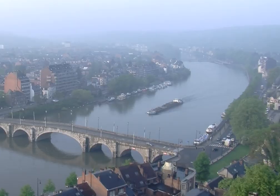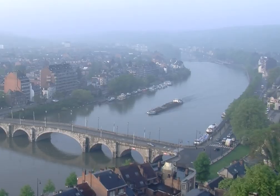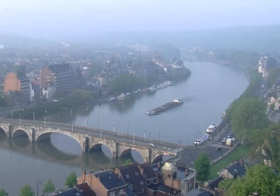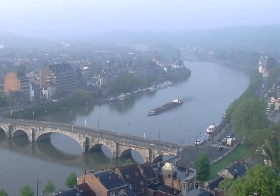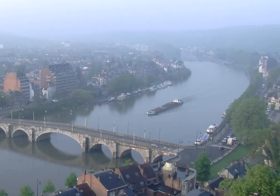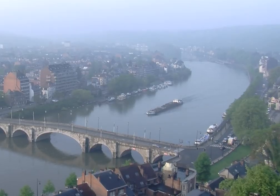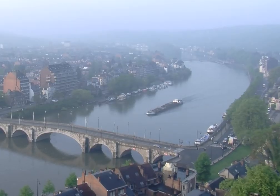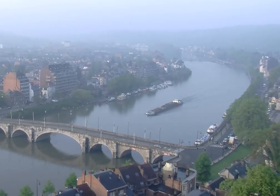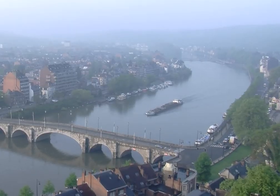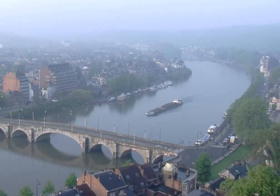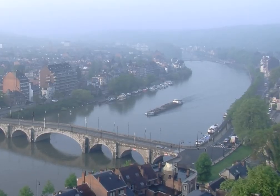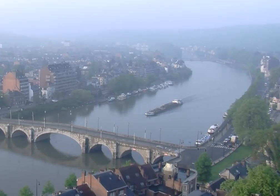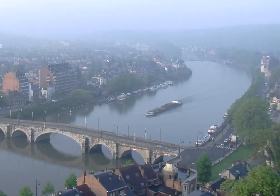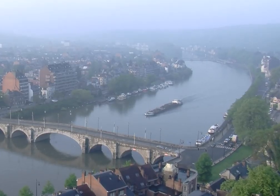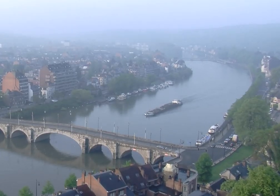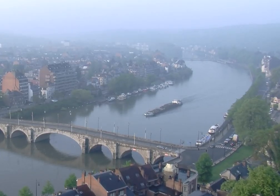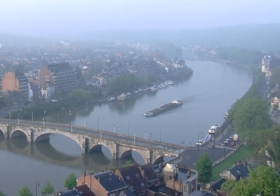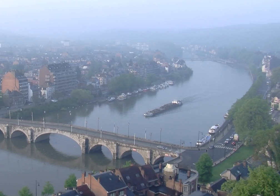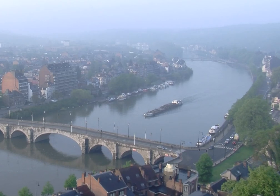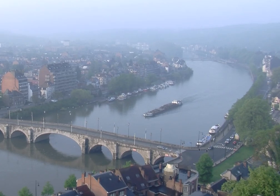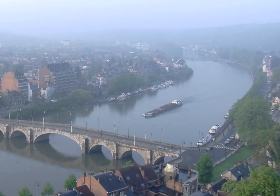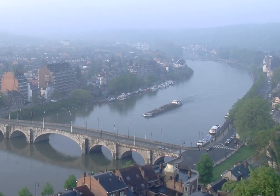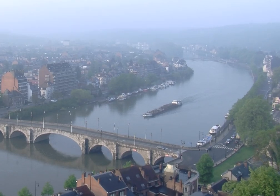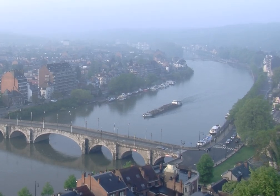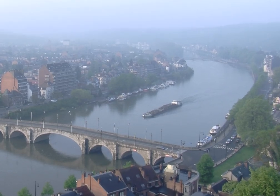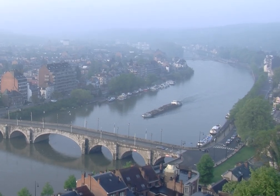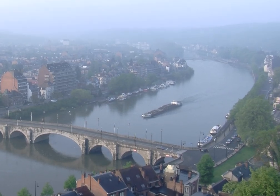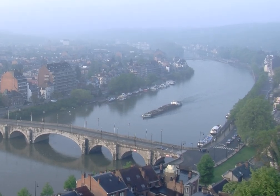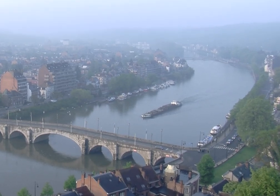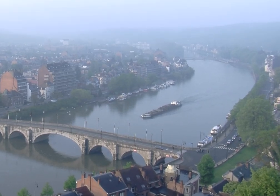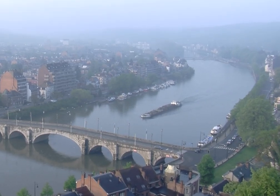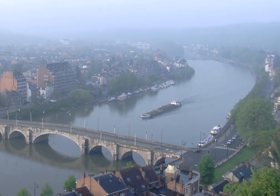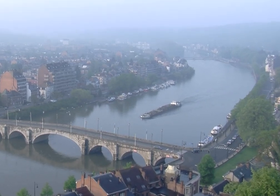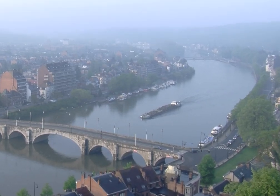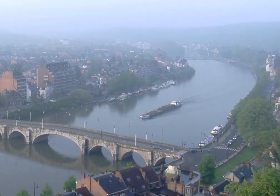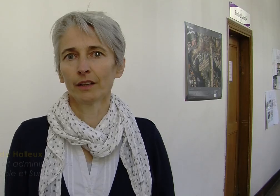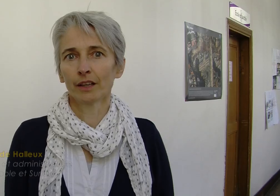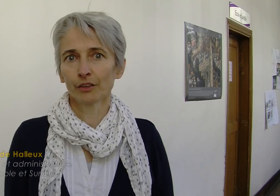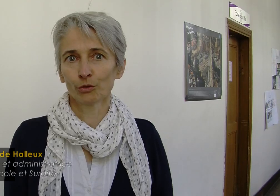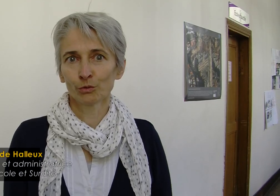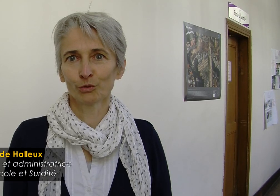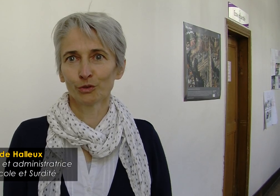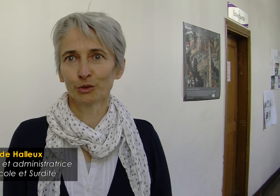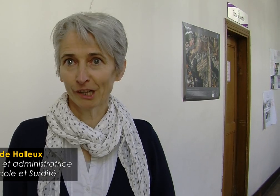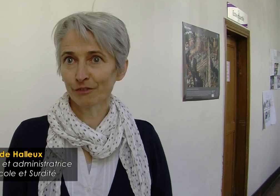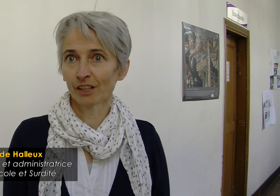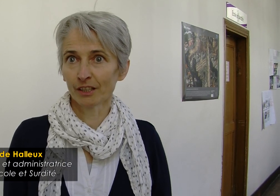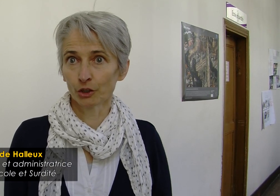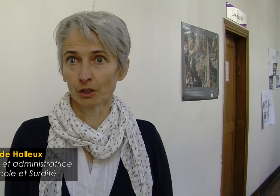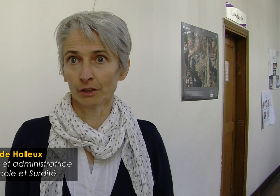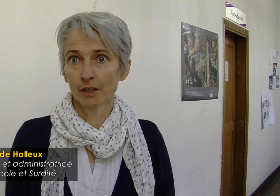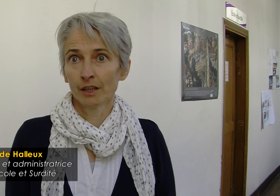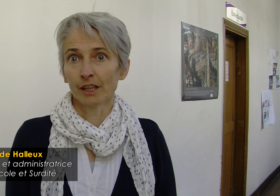la question qui, à mon avis, est la question difficile pour tous les parents d'enfants sourds, la question de